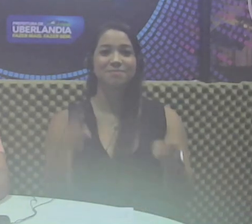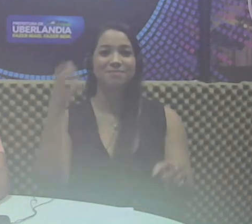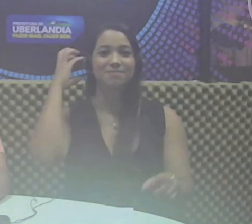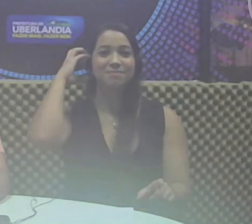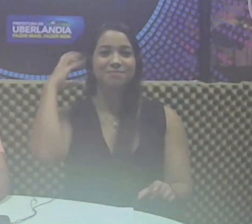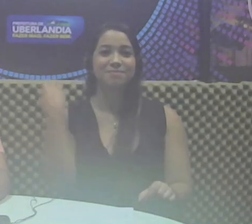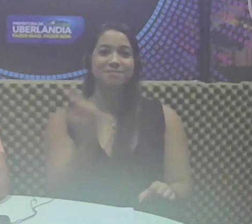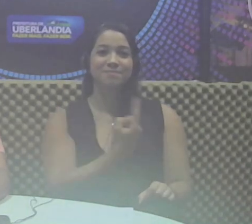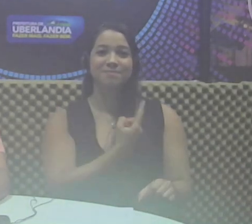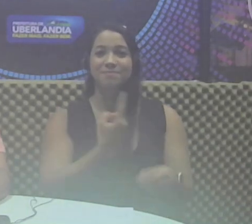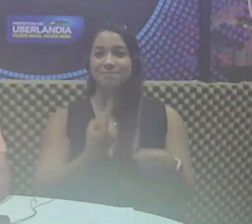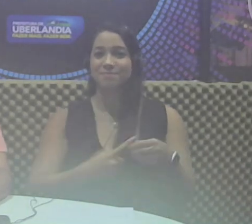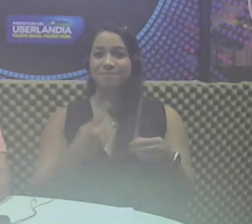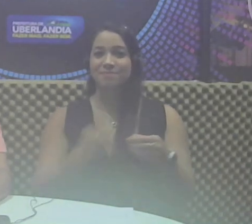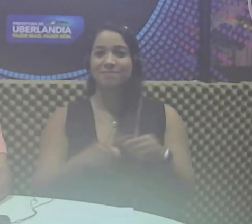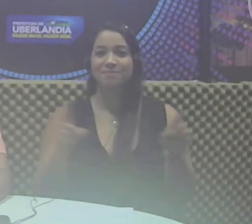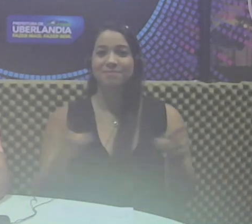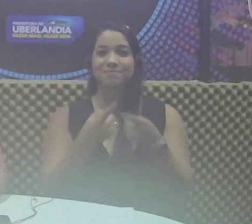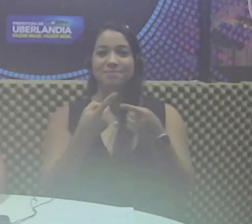Rádio Nossa Cidade.